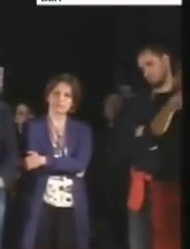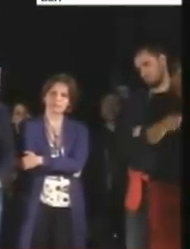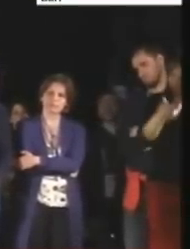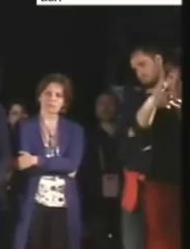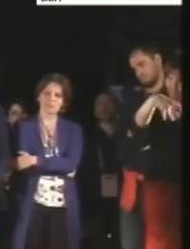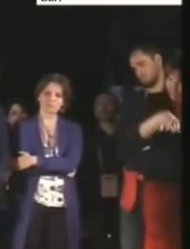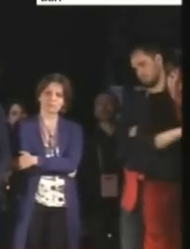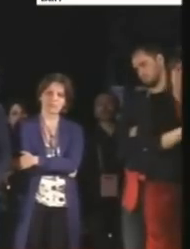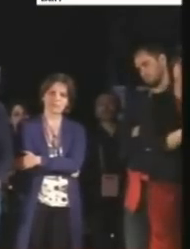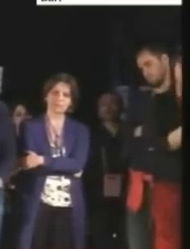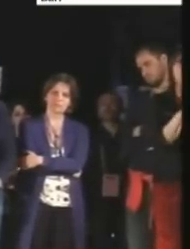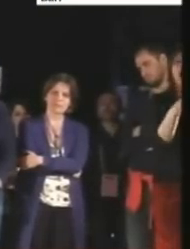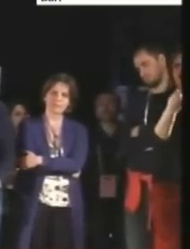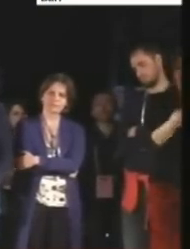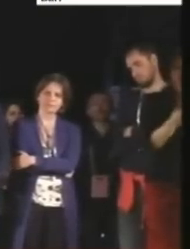anno diventano 4.